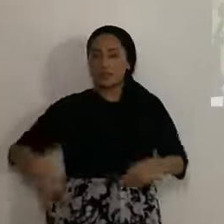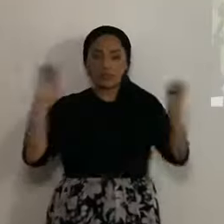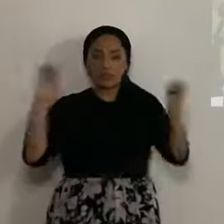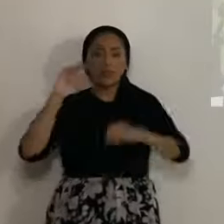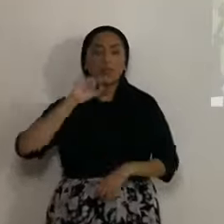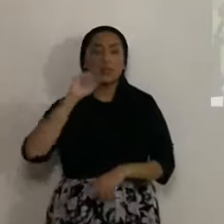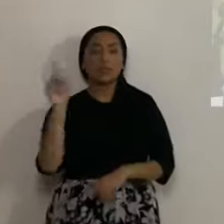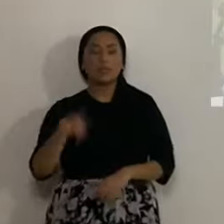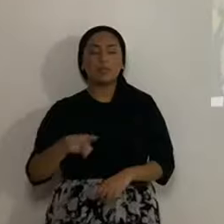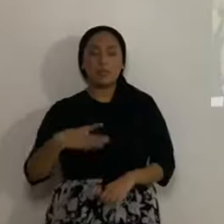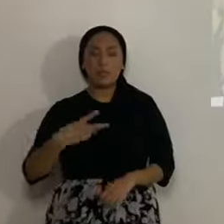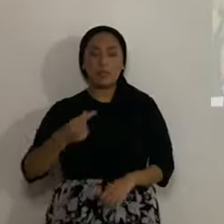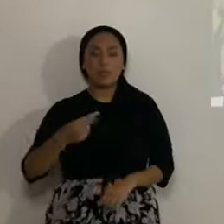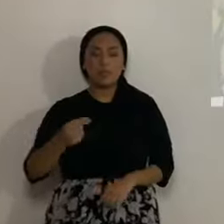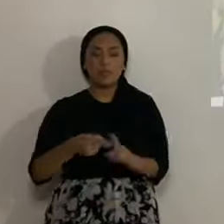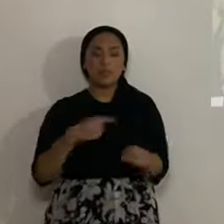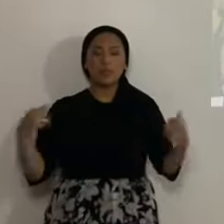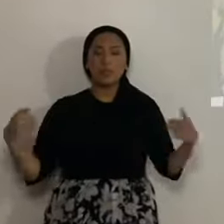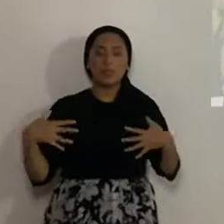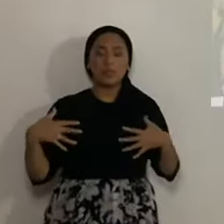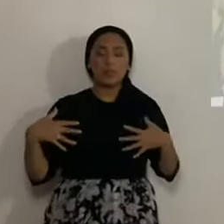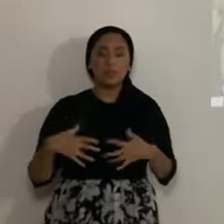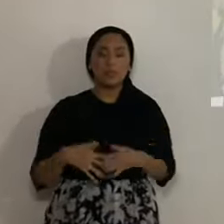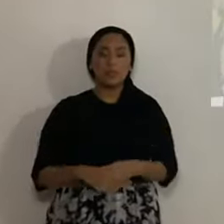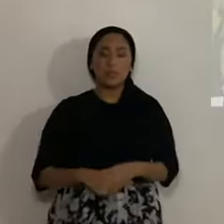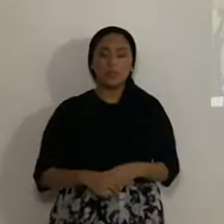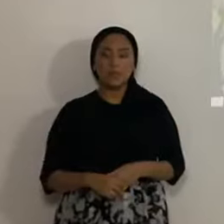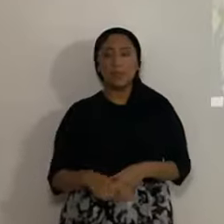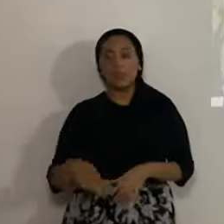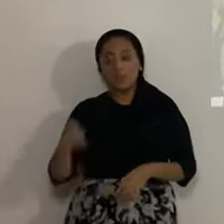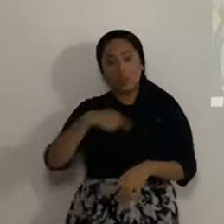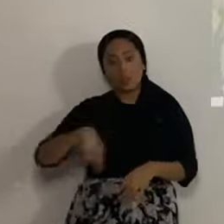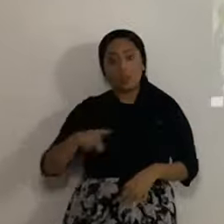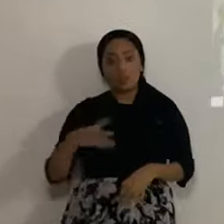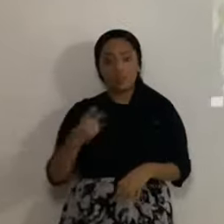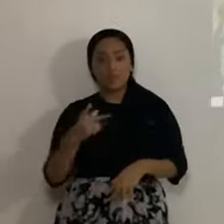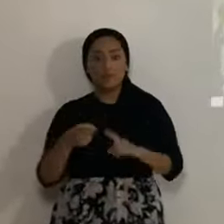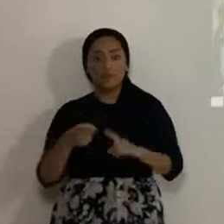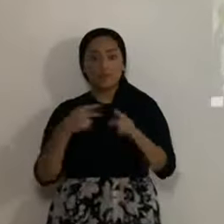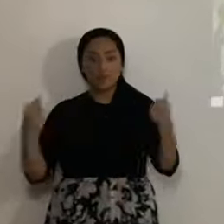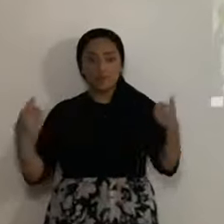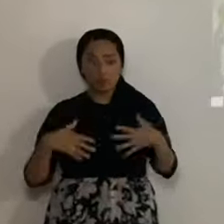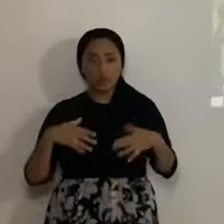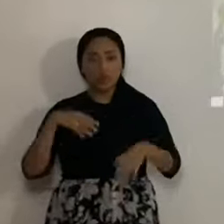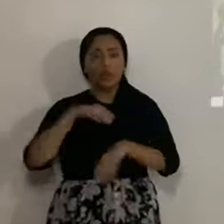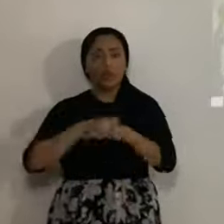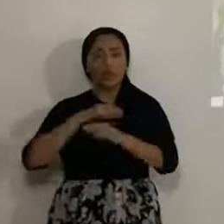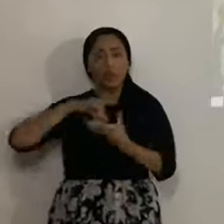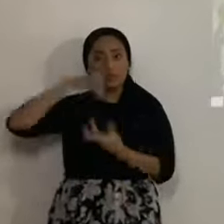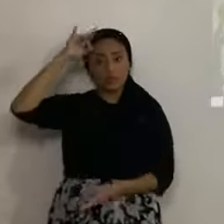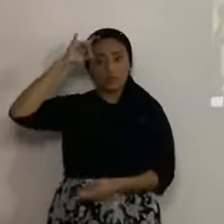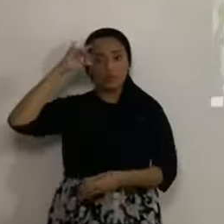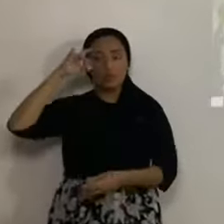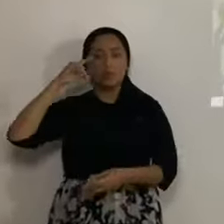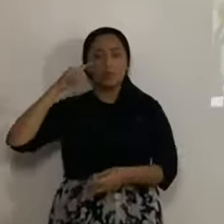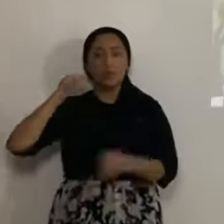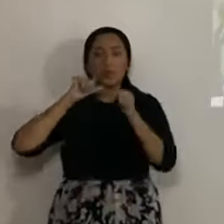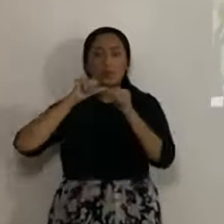manda realmente perros del miedo, esos perros del miedo en lo espiritual marchan